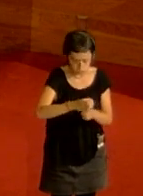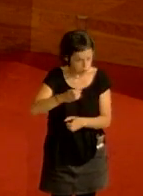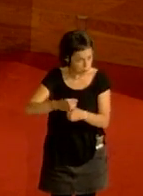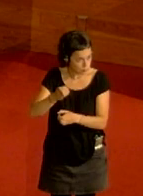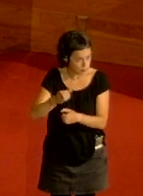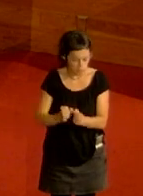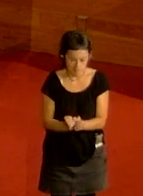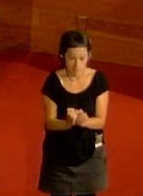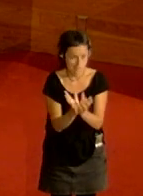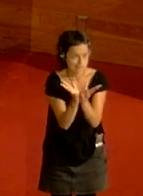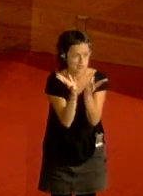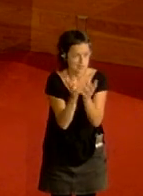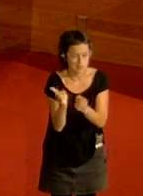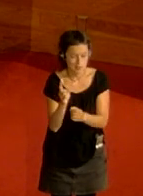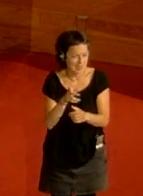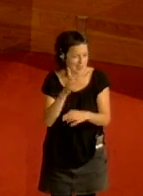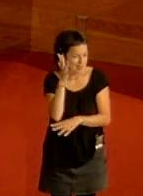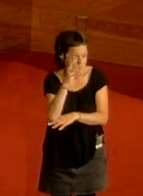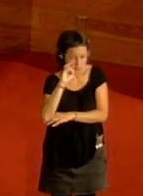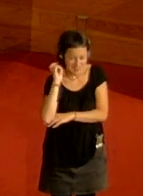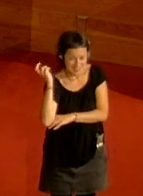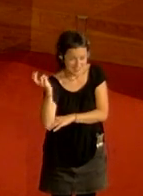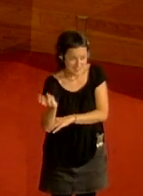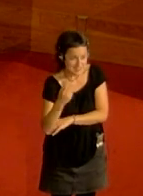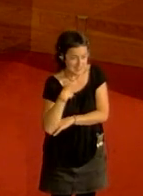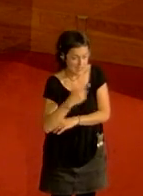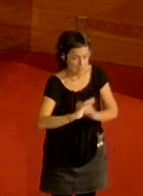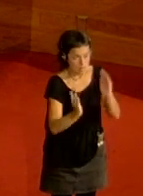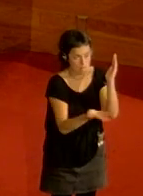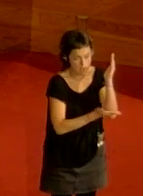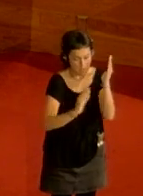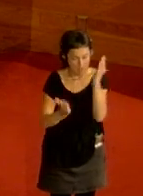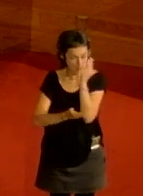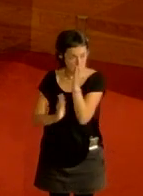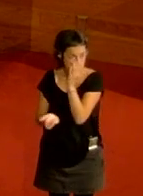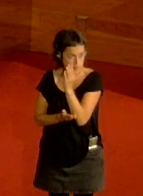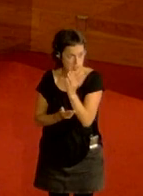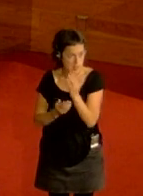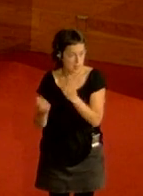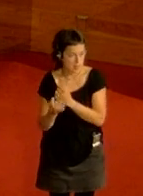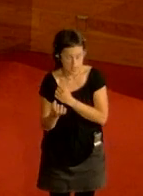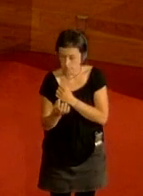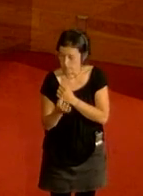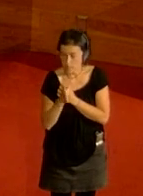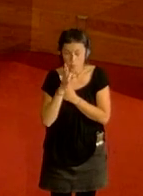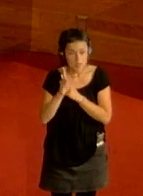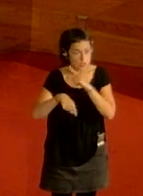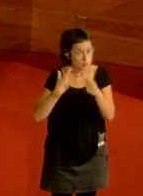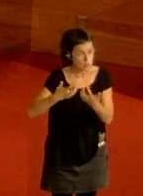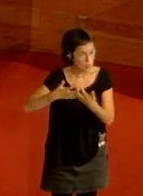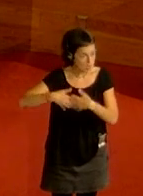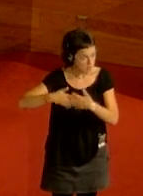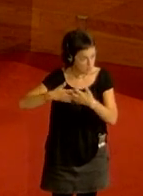Olivos que cada uno tenía una una estructura distinta porque para que pudieran entrar las máquinas las máquinas de